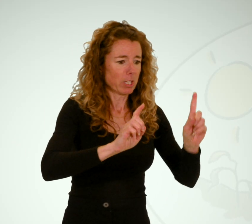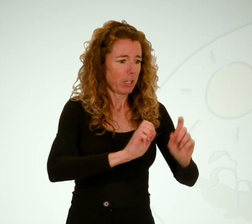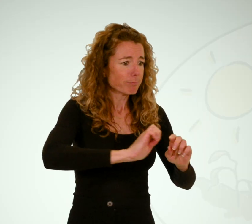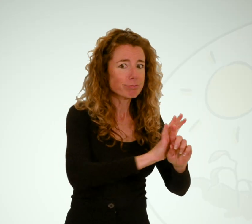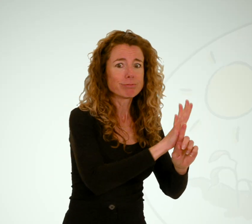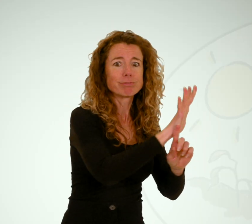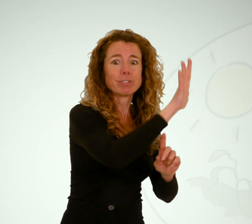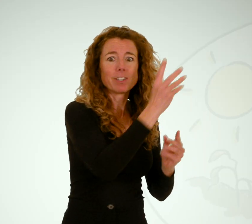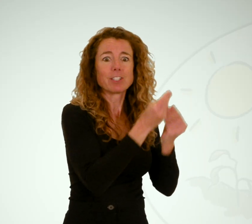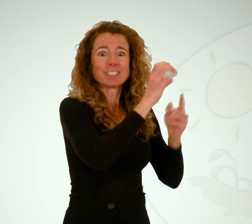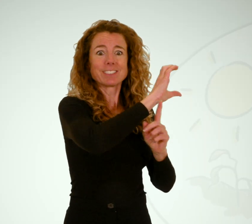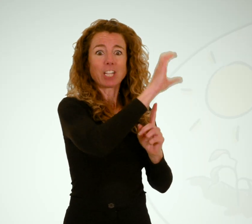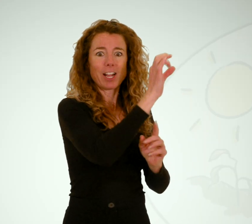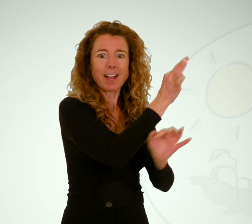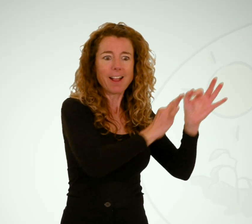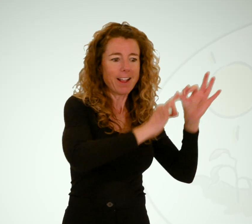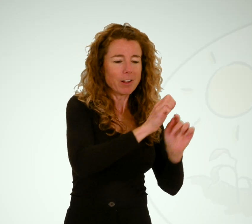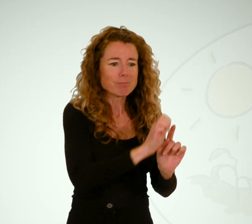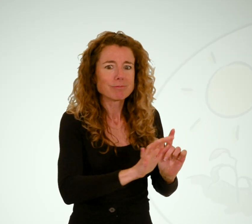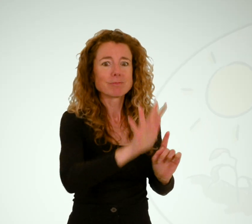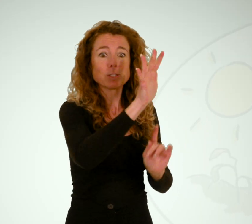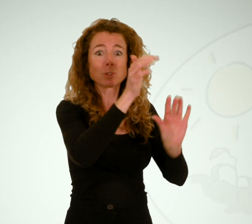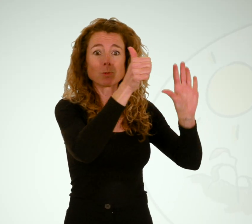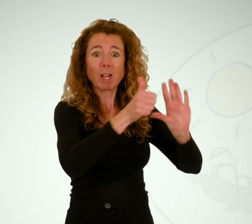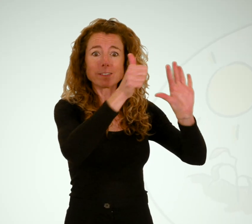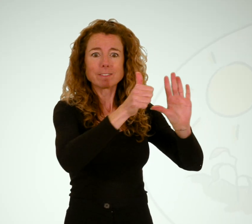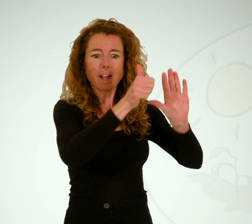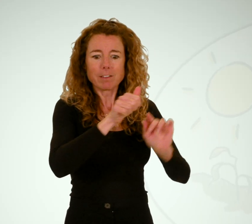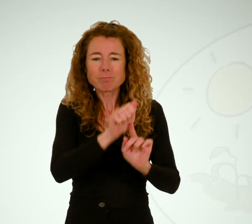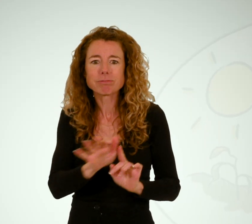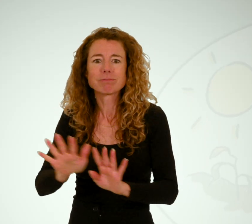Les uns donnent 100 grains, d'autres 60, d'autres 30.